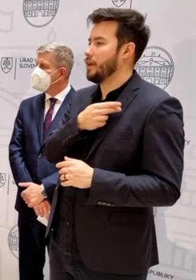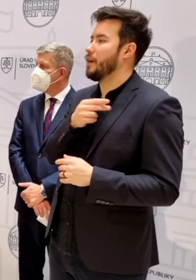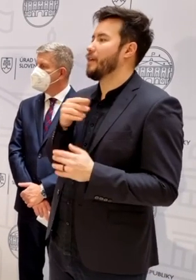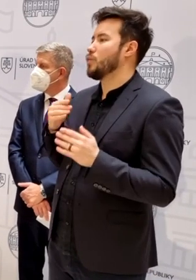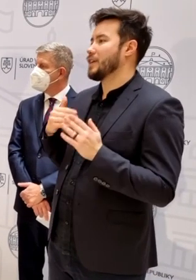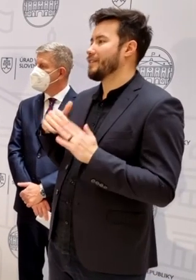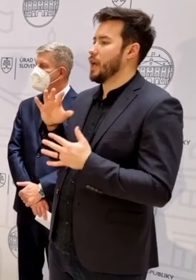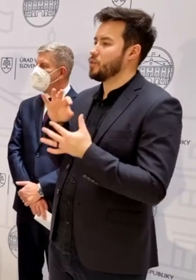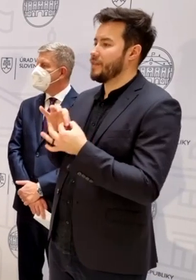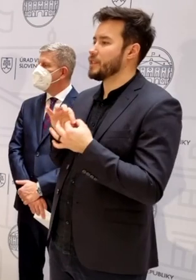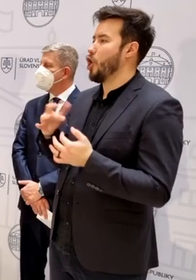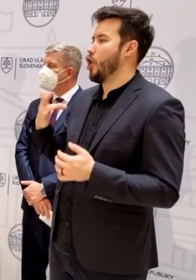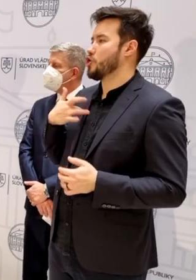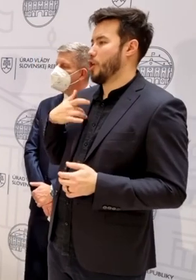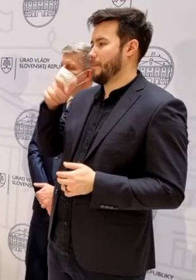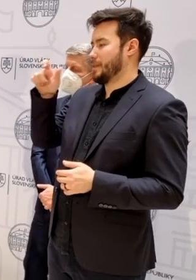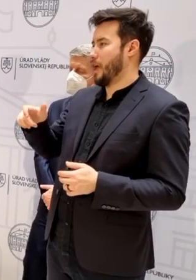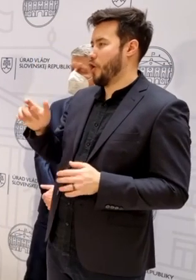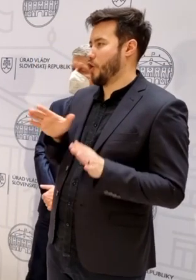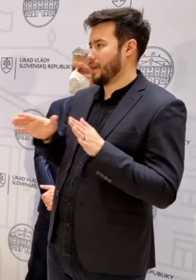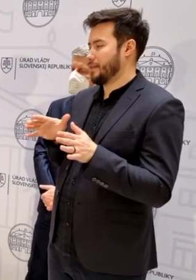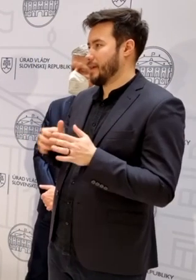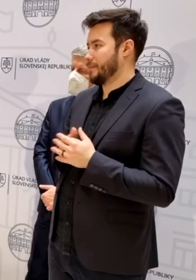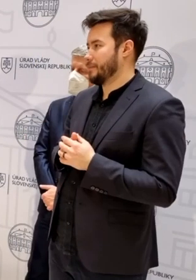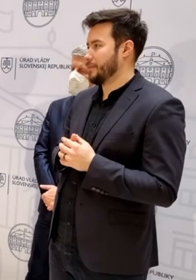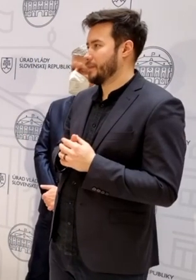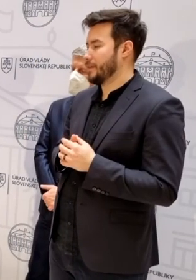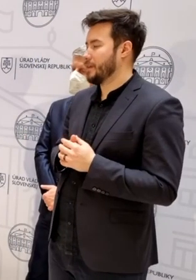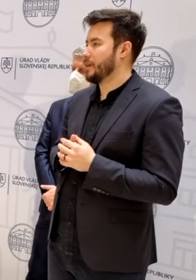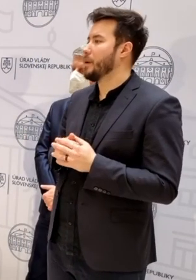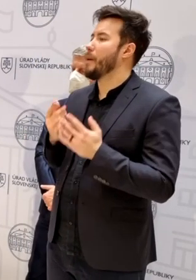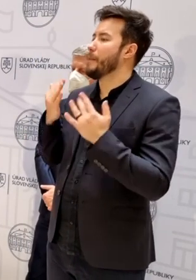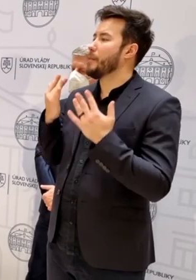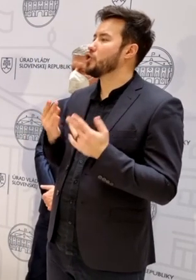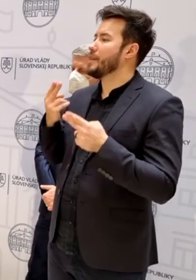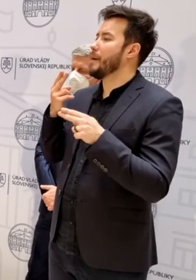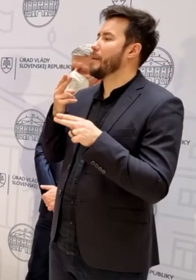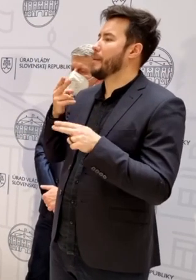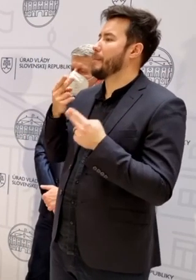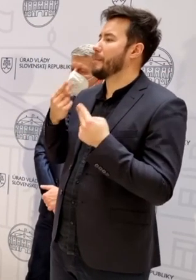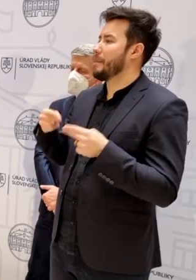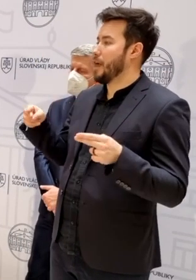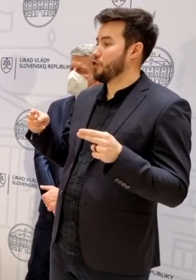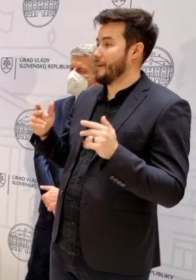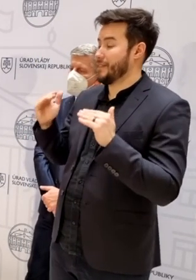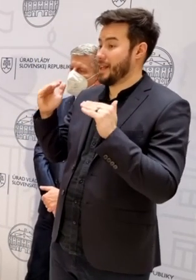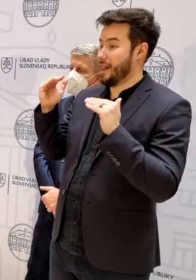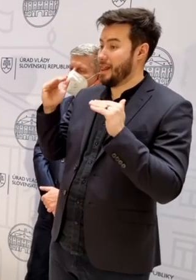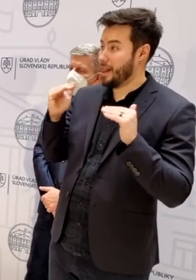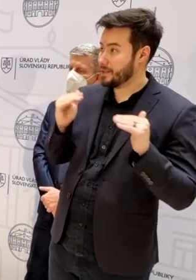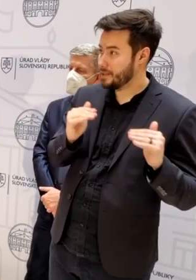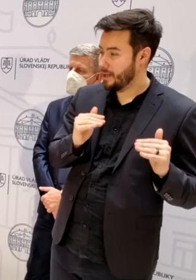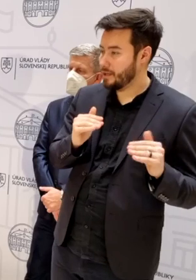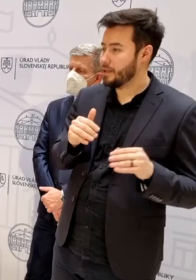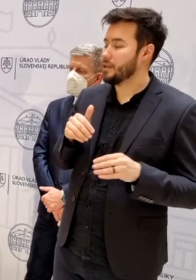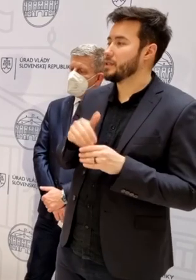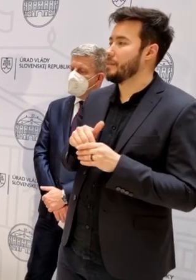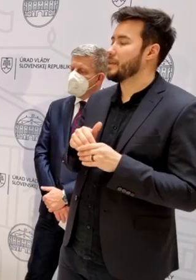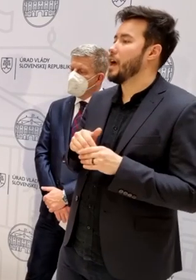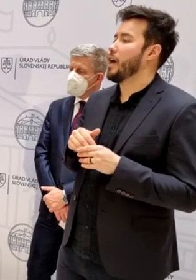ochrana, že už keď výraznejšie klesajú počty prípadov, tak aj